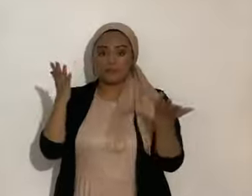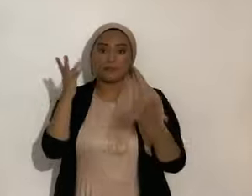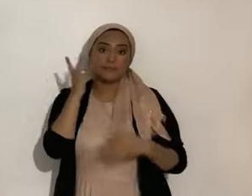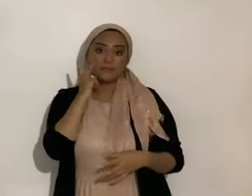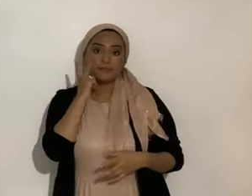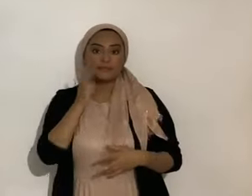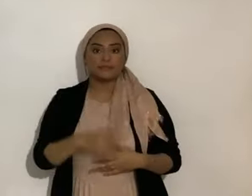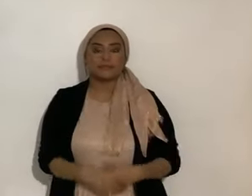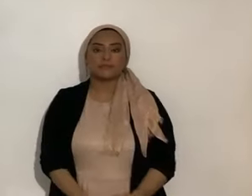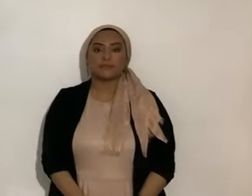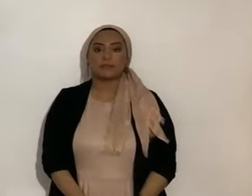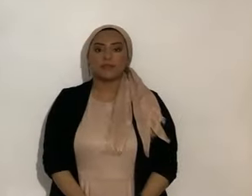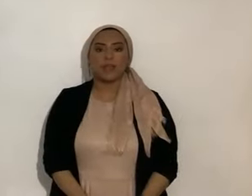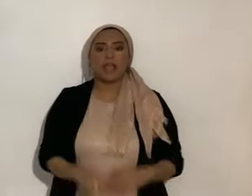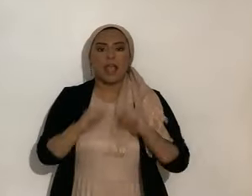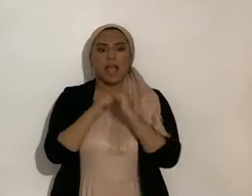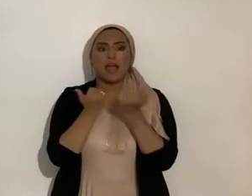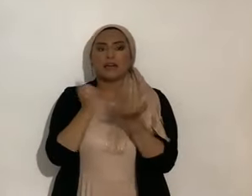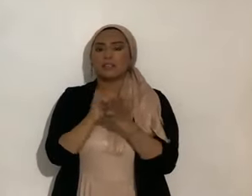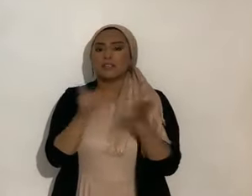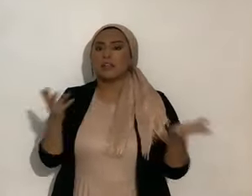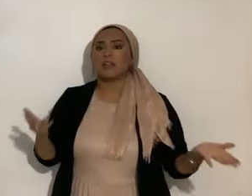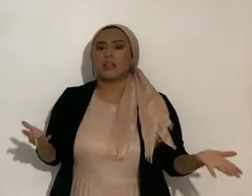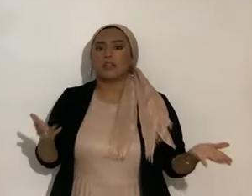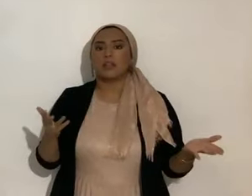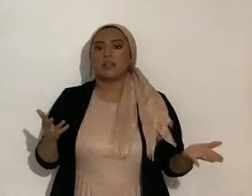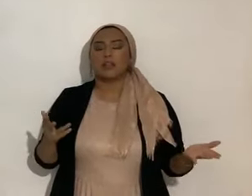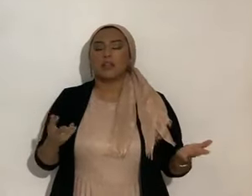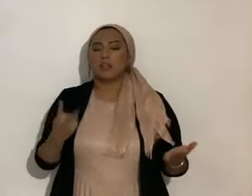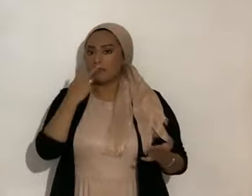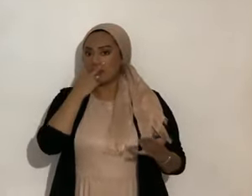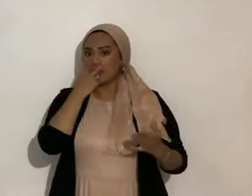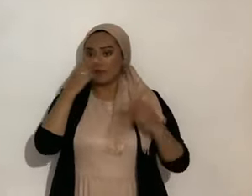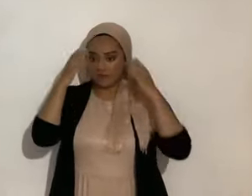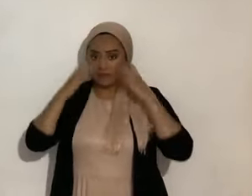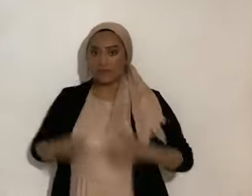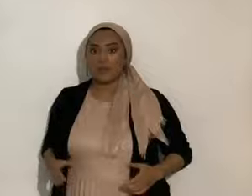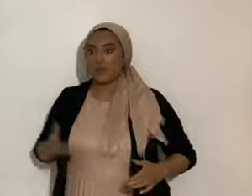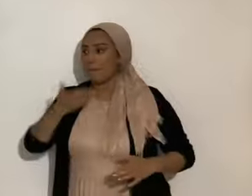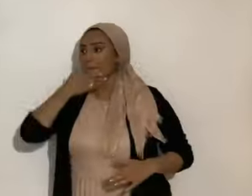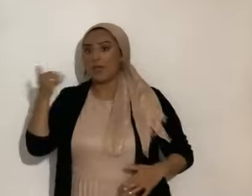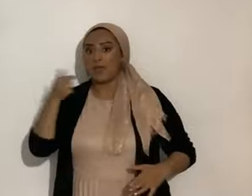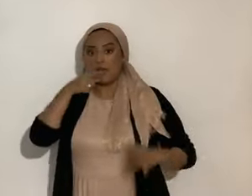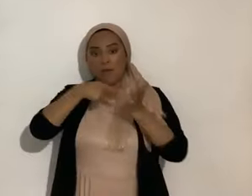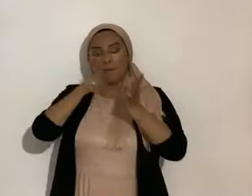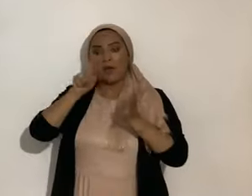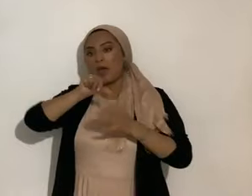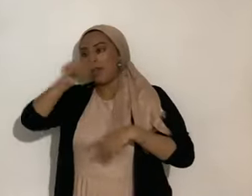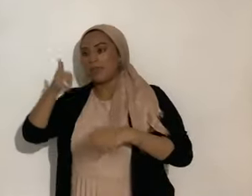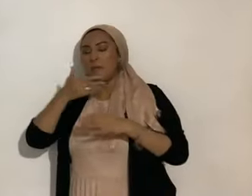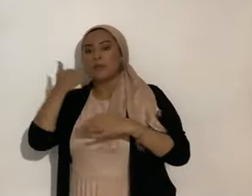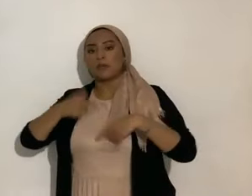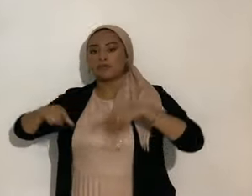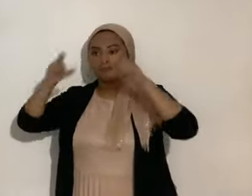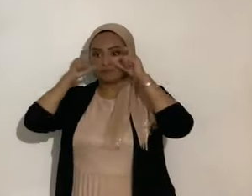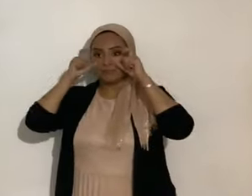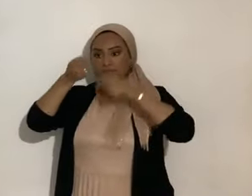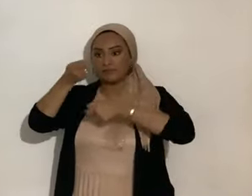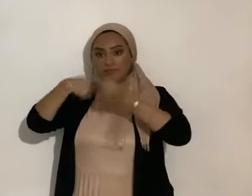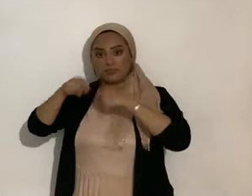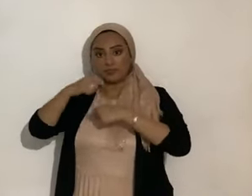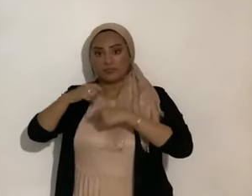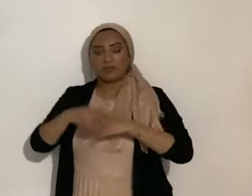cuenta? ¿Cómo fue eso? ¿Te mejoró la vista física? ¿Te compraste otros lentes mejores y los